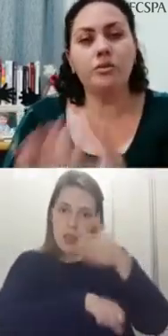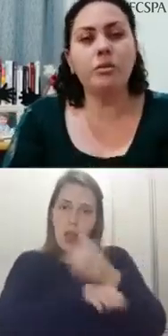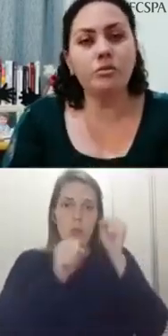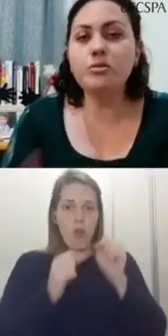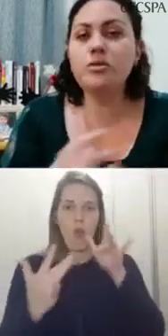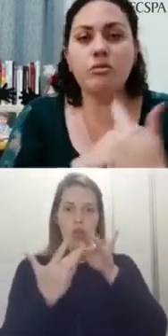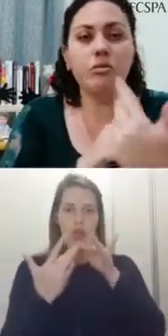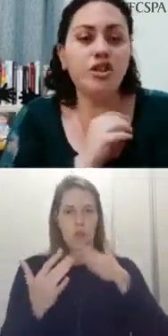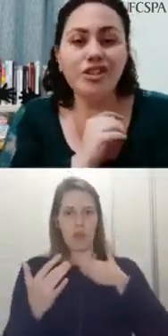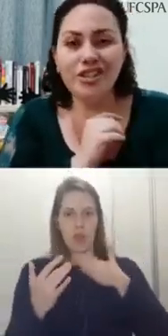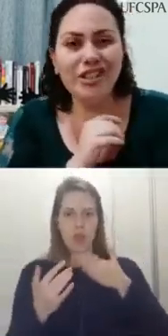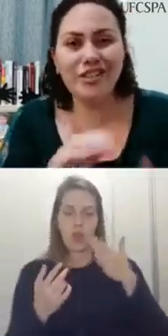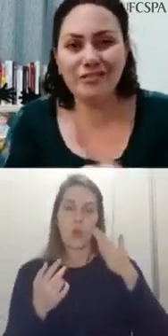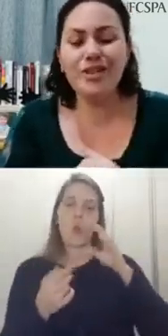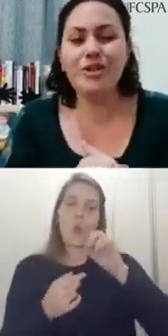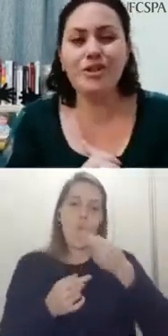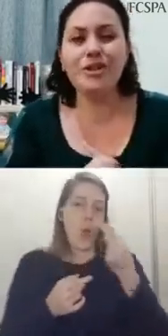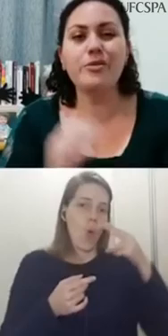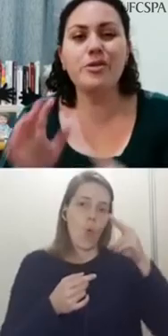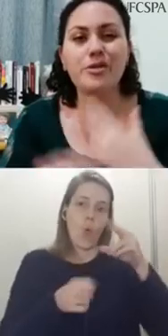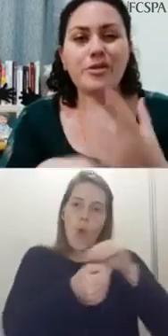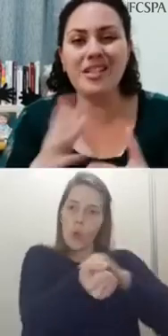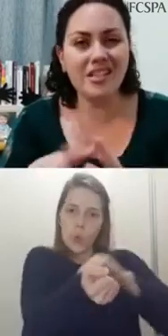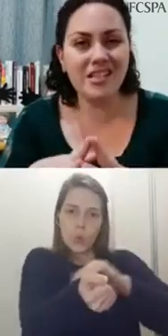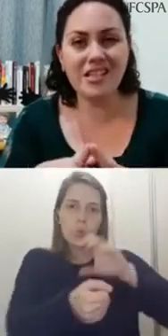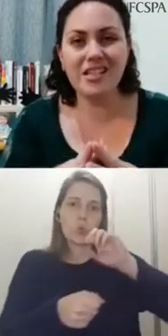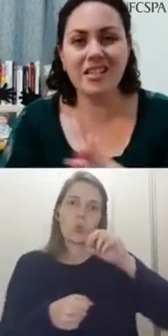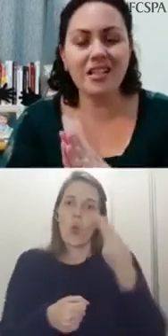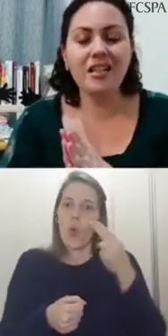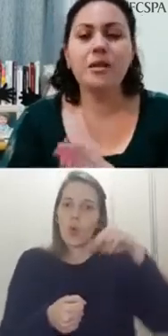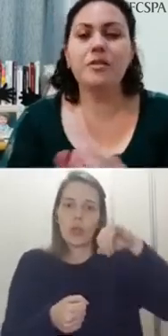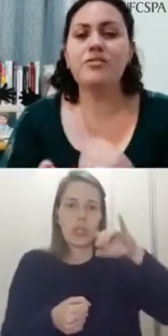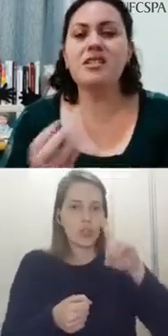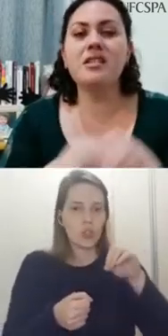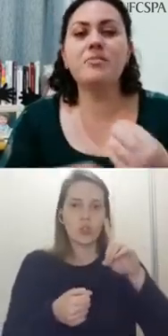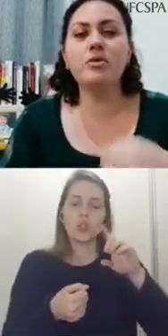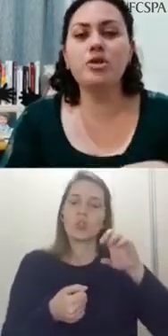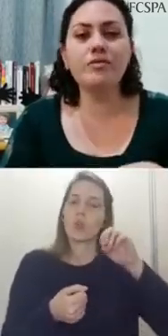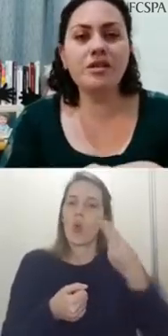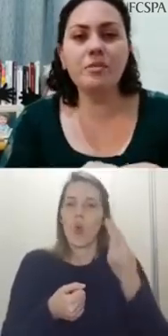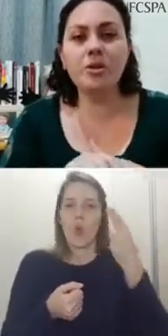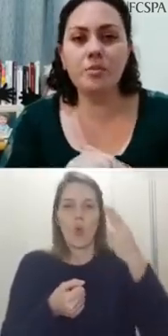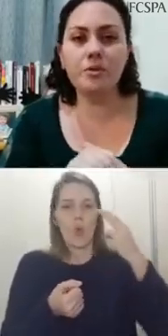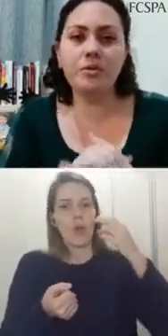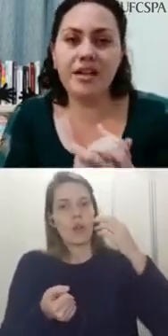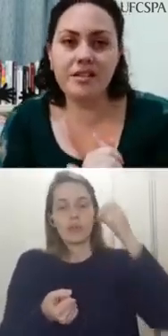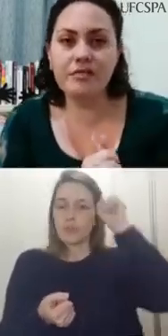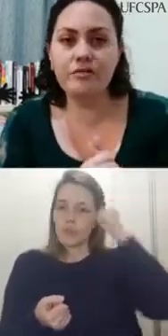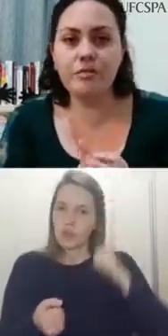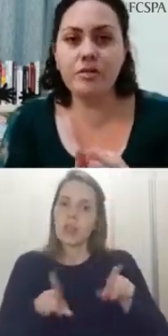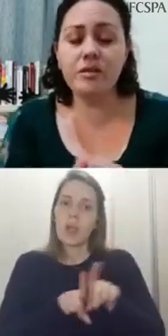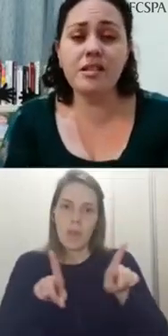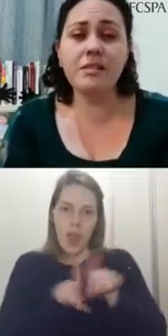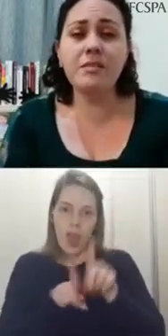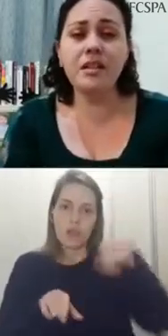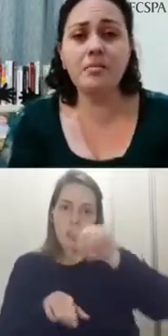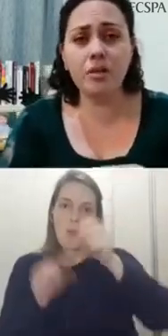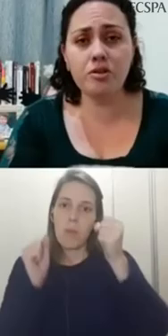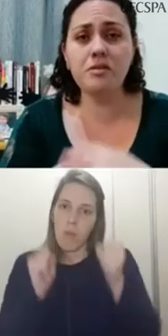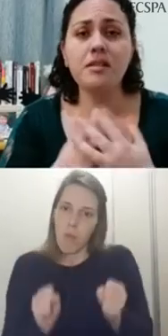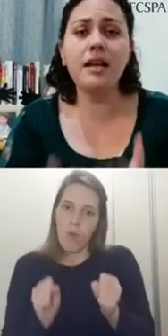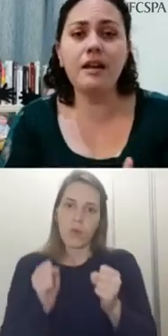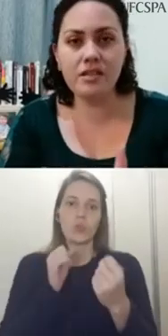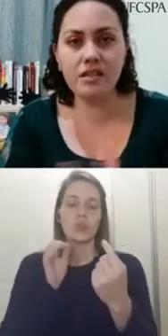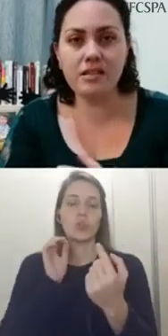ou com o Augusto, ou com a Xana, enfim, a gente tem os nossos instas aí, para você saber onde que você pode procurar essas informações e saber quem